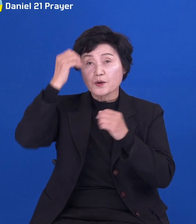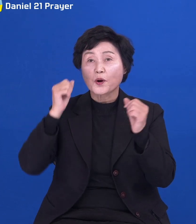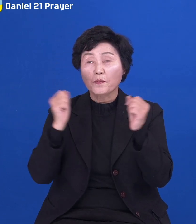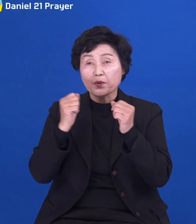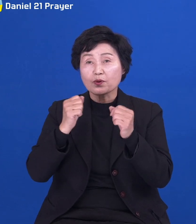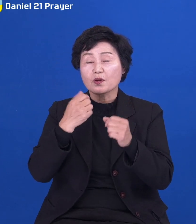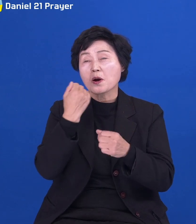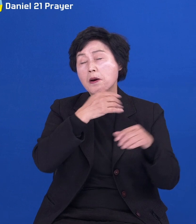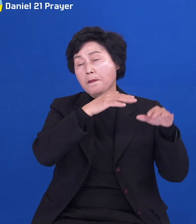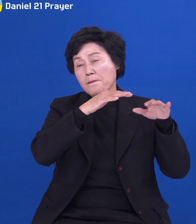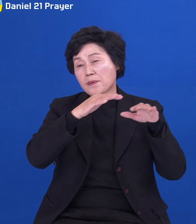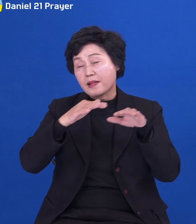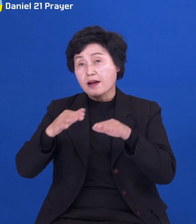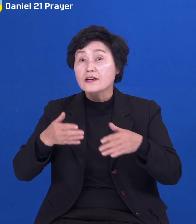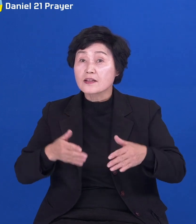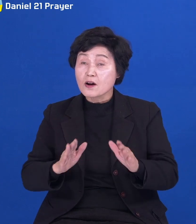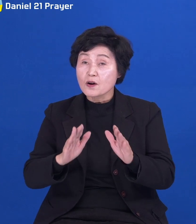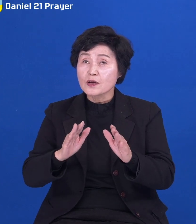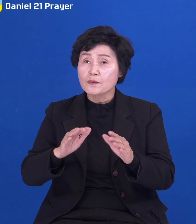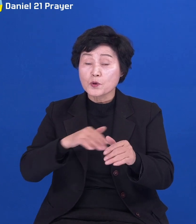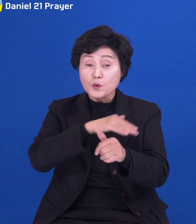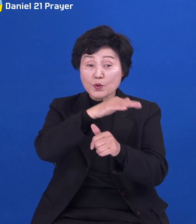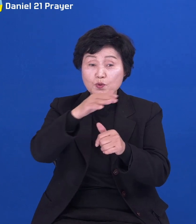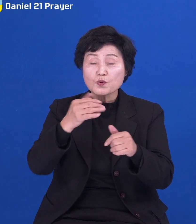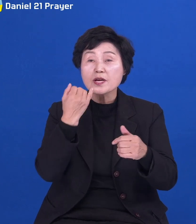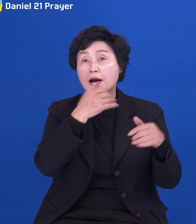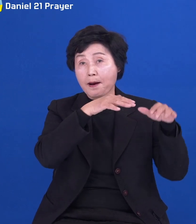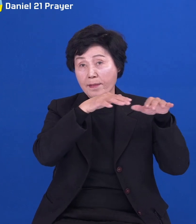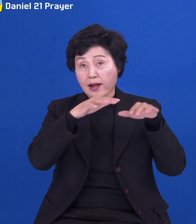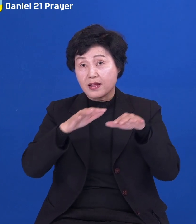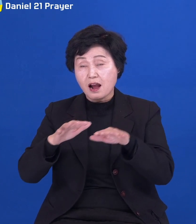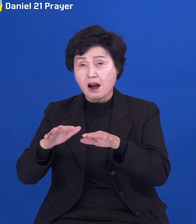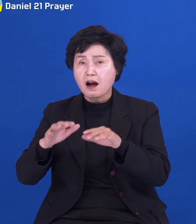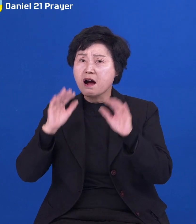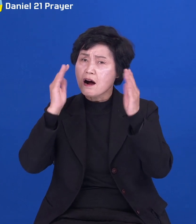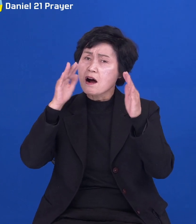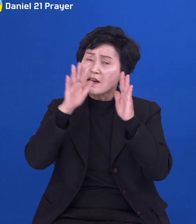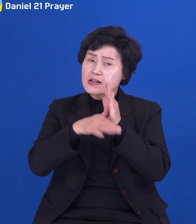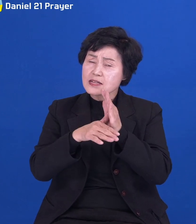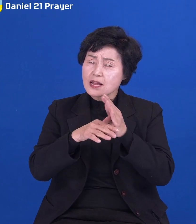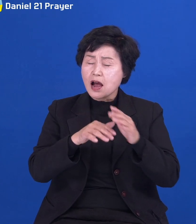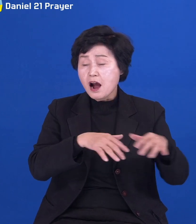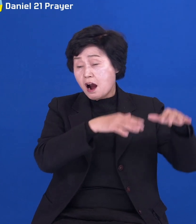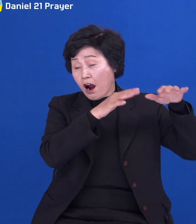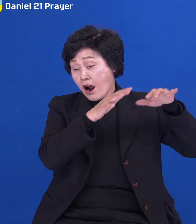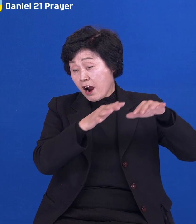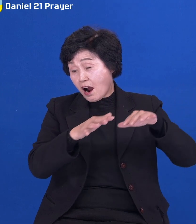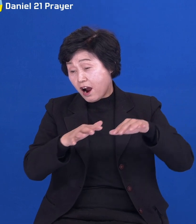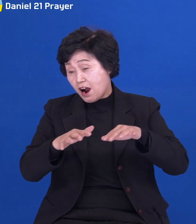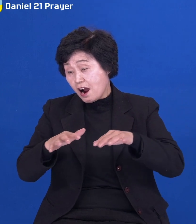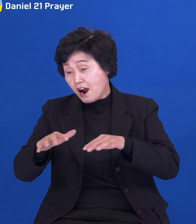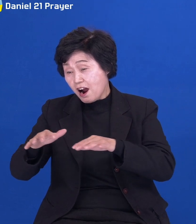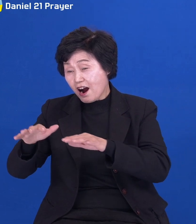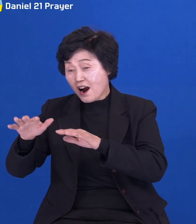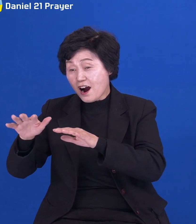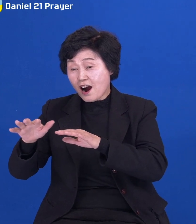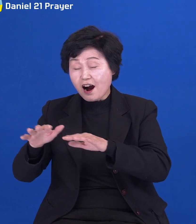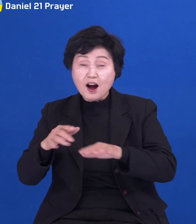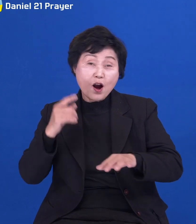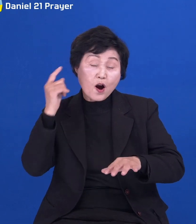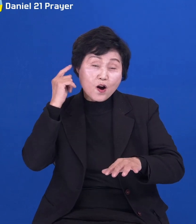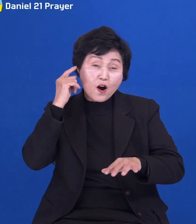태어났어요. 삼면이 바다였고 어릴 때 파도 소리를 자장가처럼 들으며